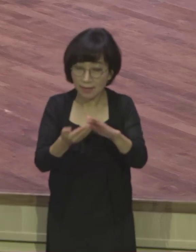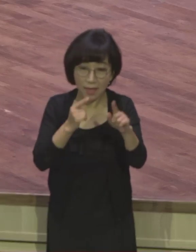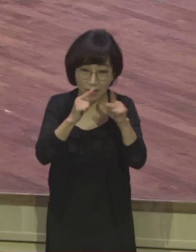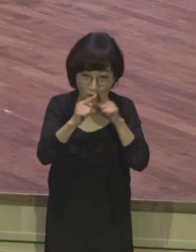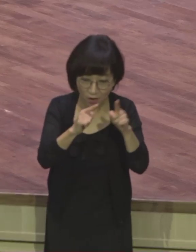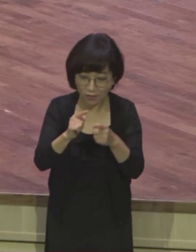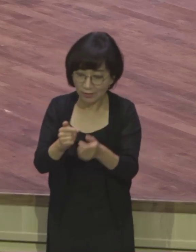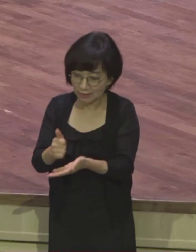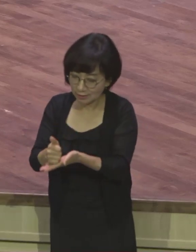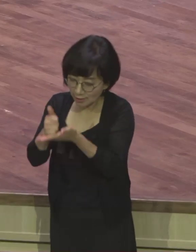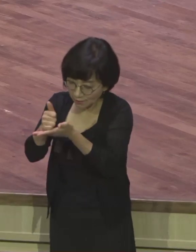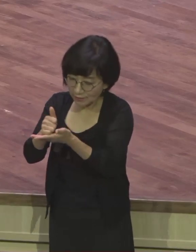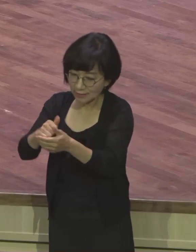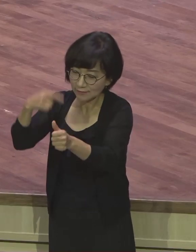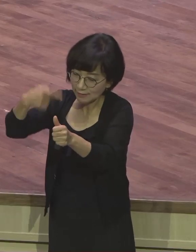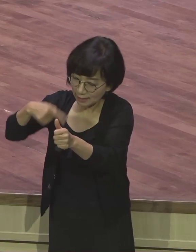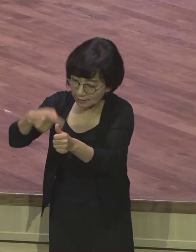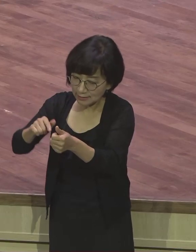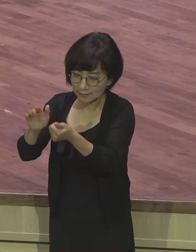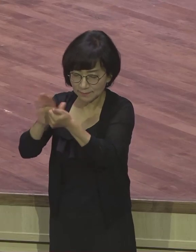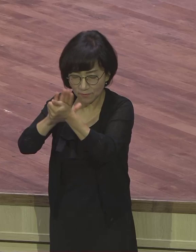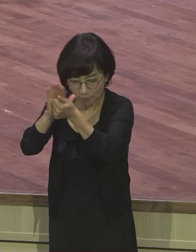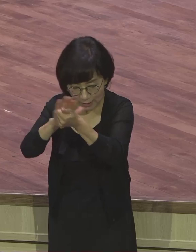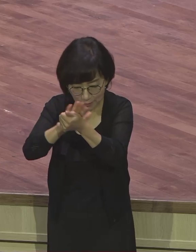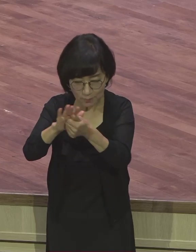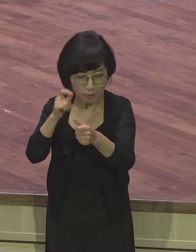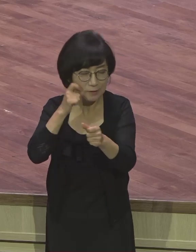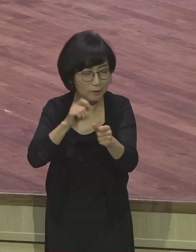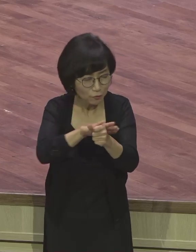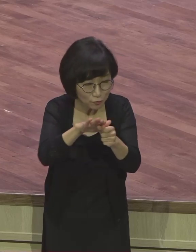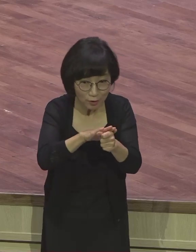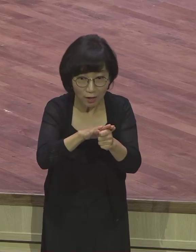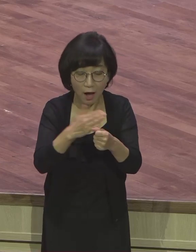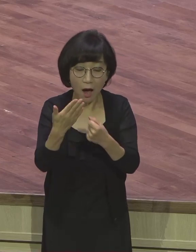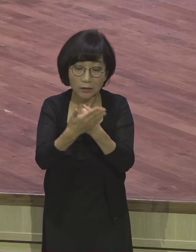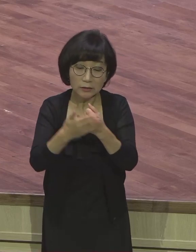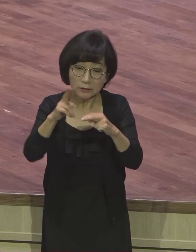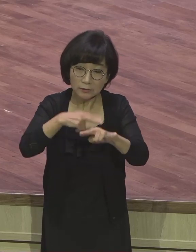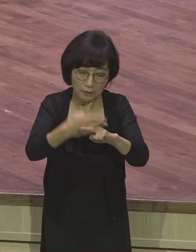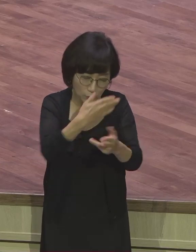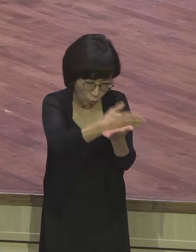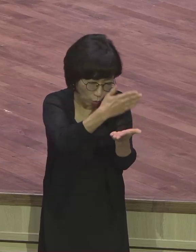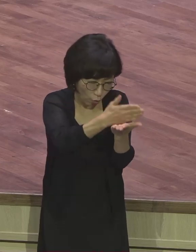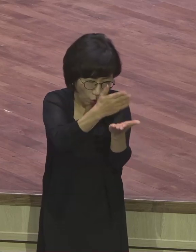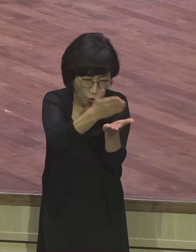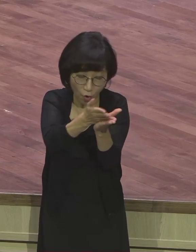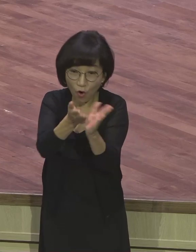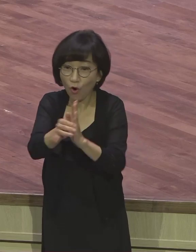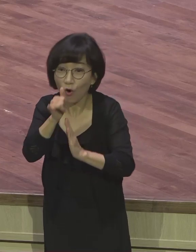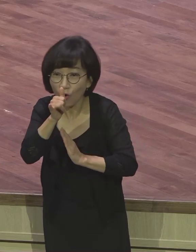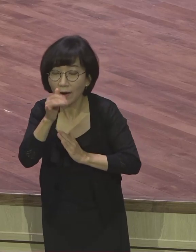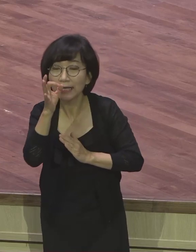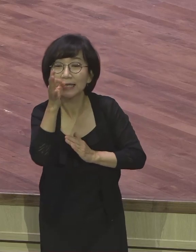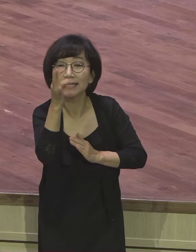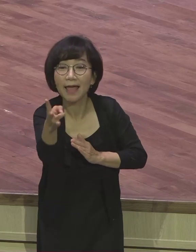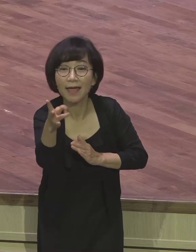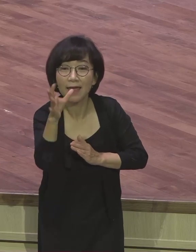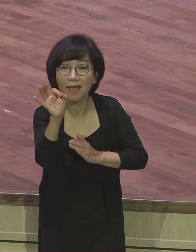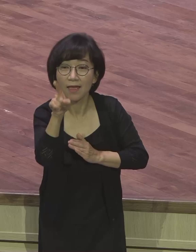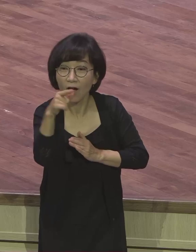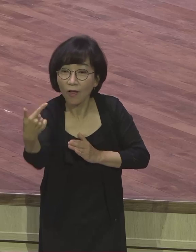가르침, 위로, 구제, 다스림, 긍휼 이 다양한 은사를 쭉 나열하고 있습니다. 예언한다 이 말은